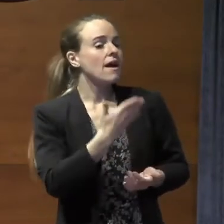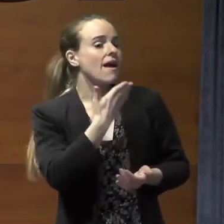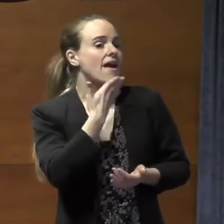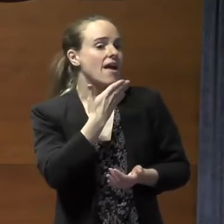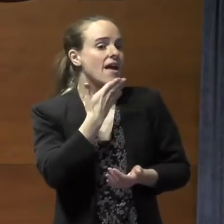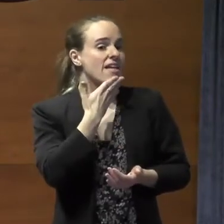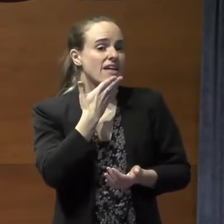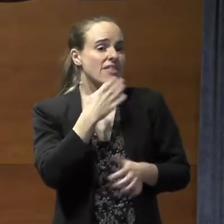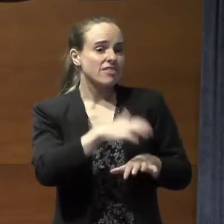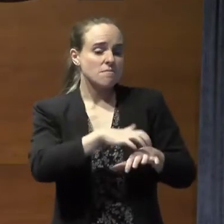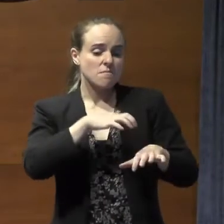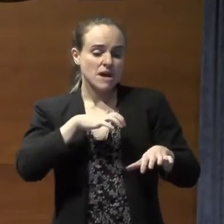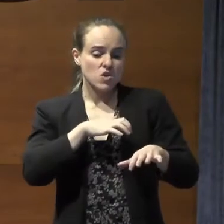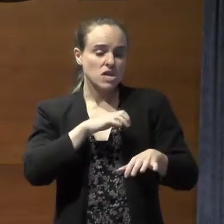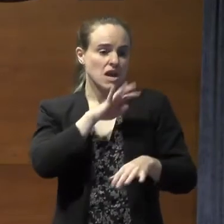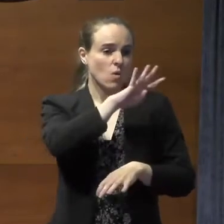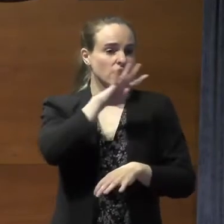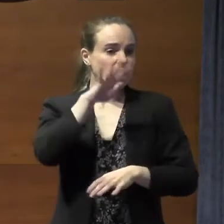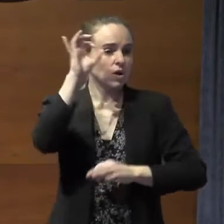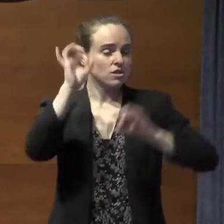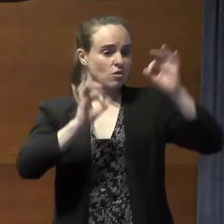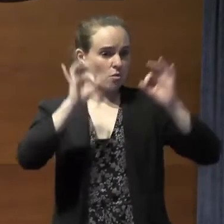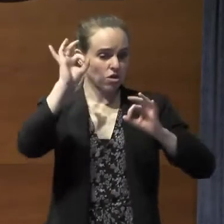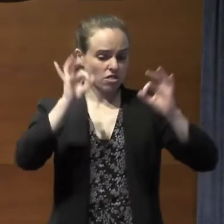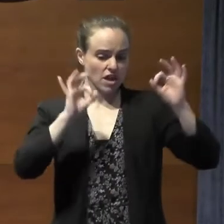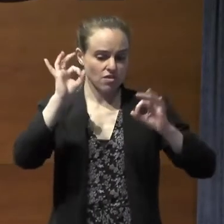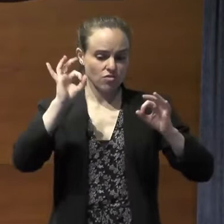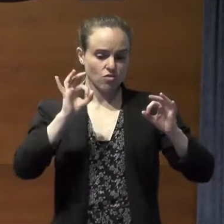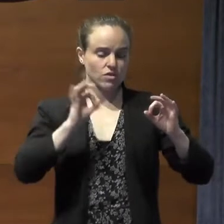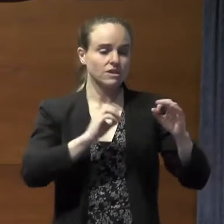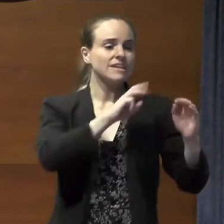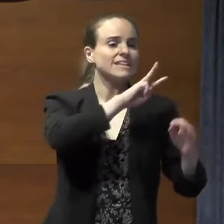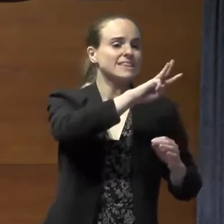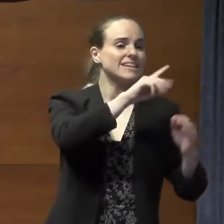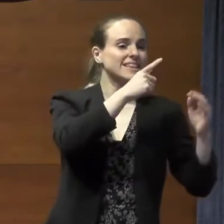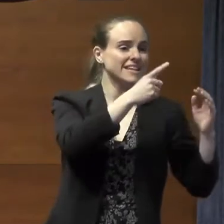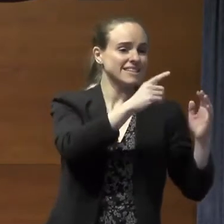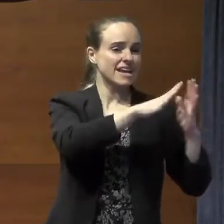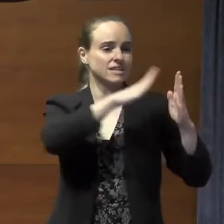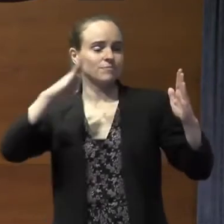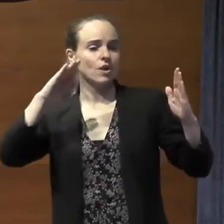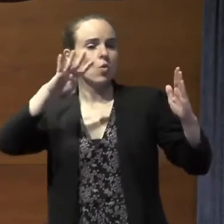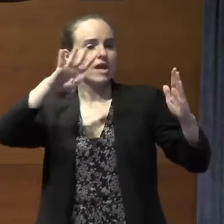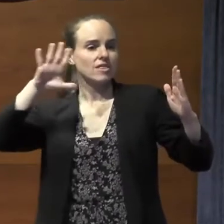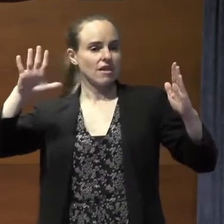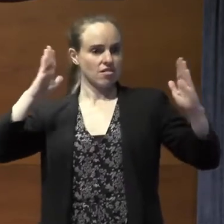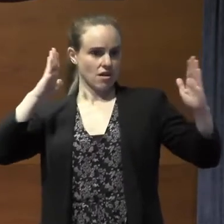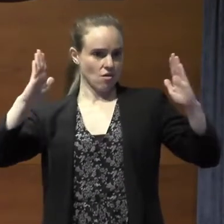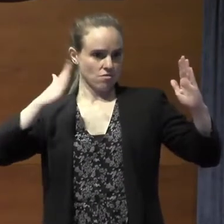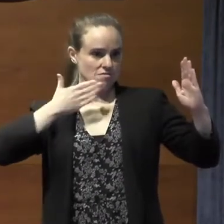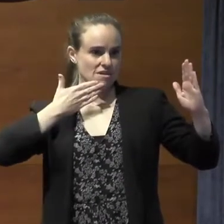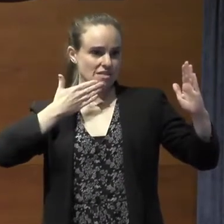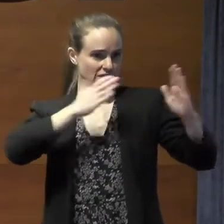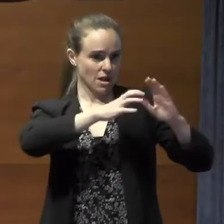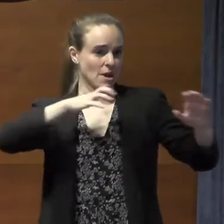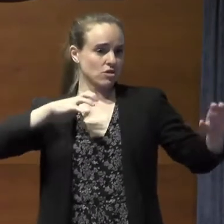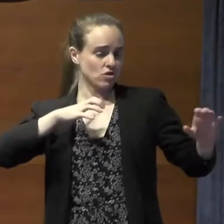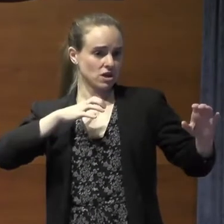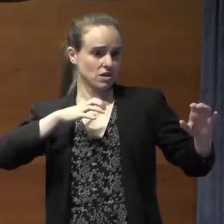las edades, había un 44% de personas entre 36 y 45 años y